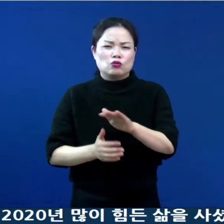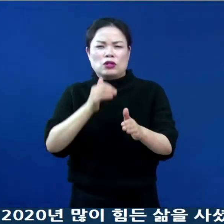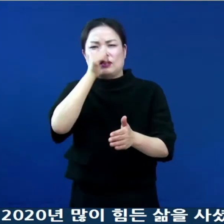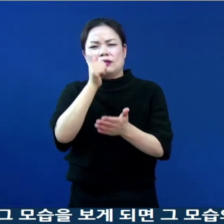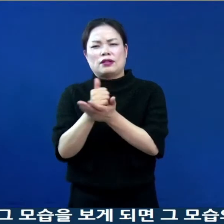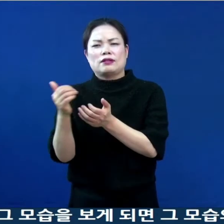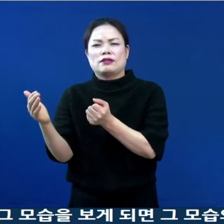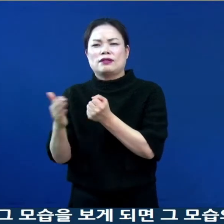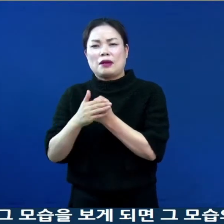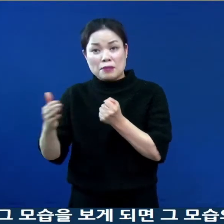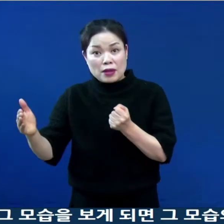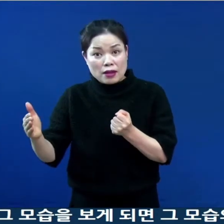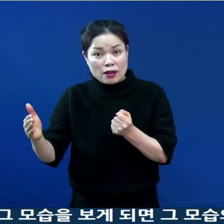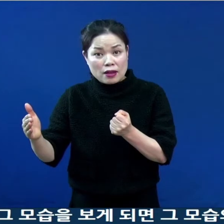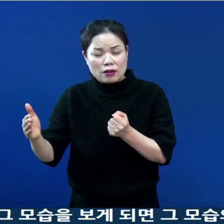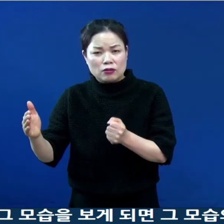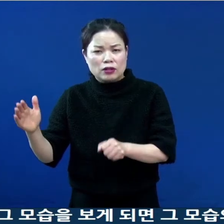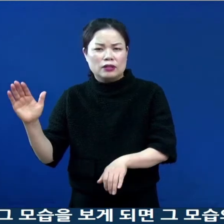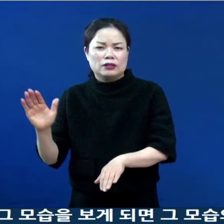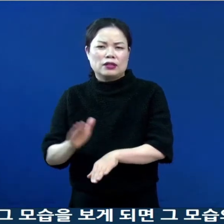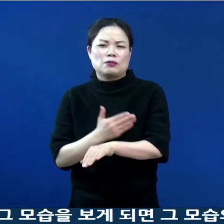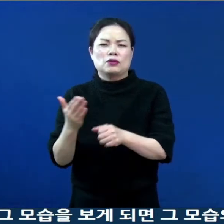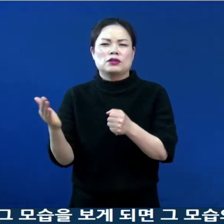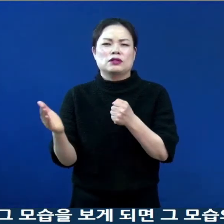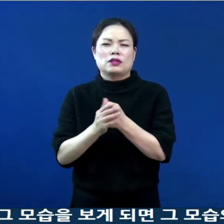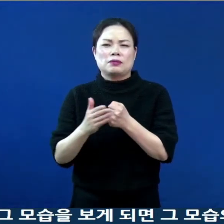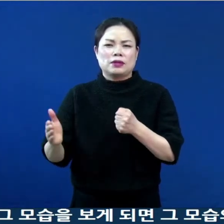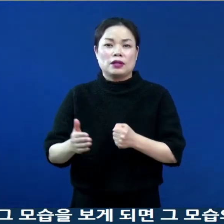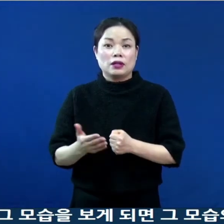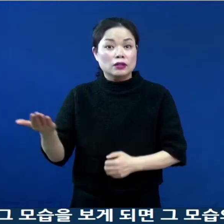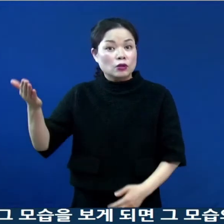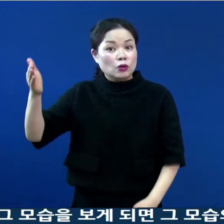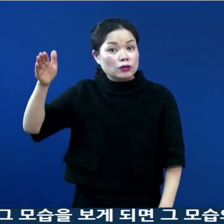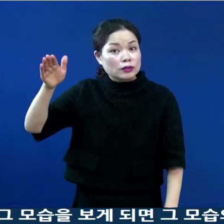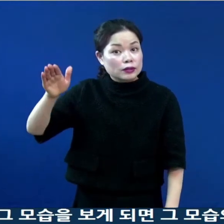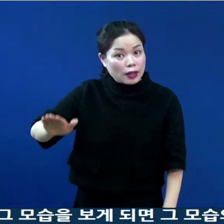때문에, 우리의 잘못 때문에. 근데